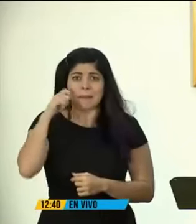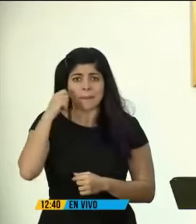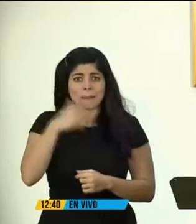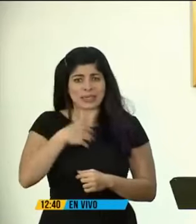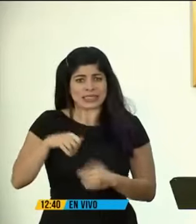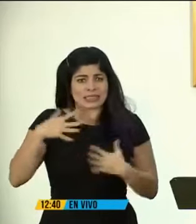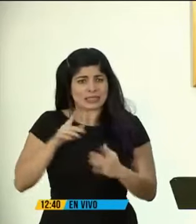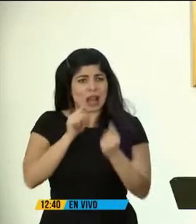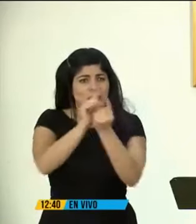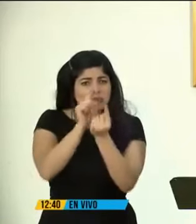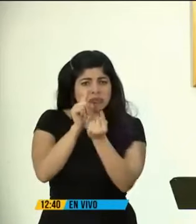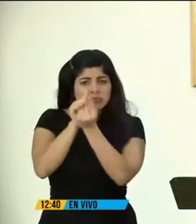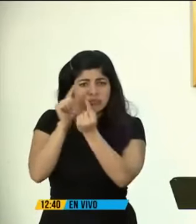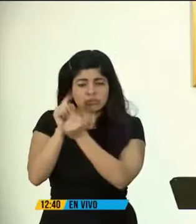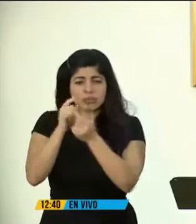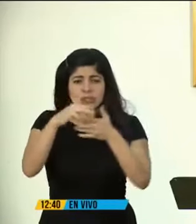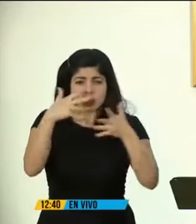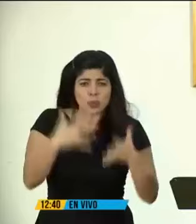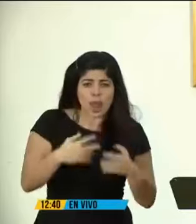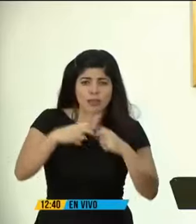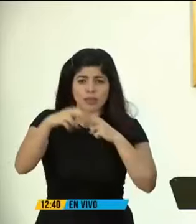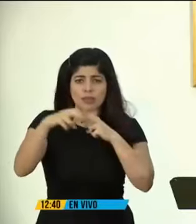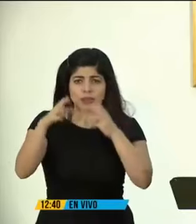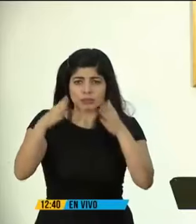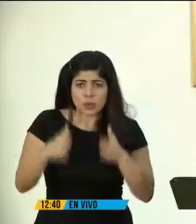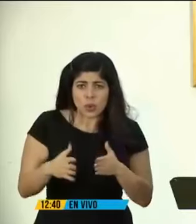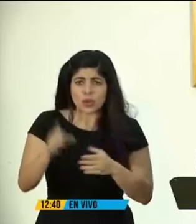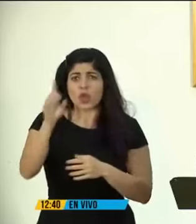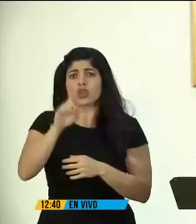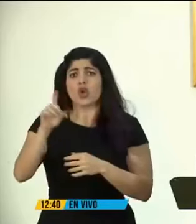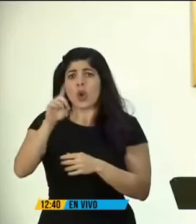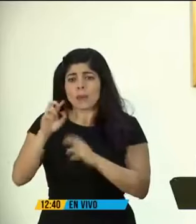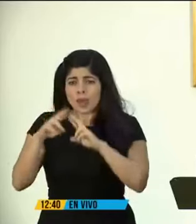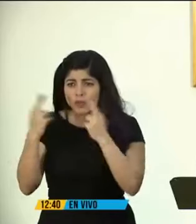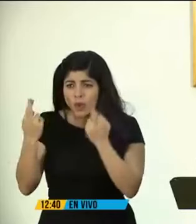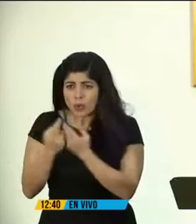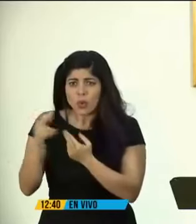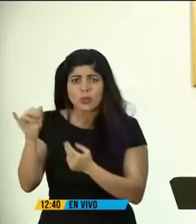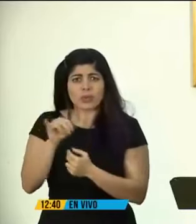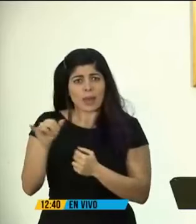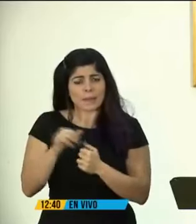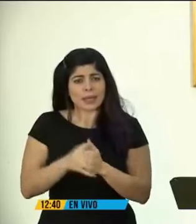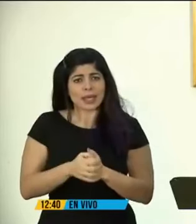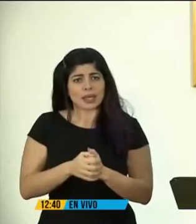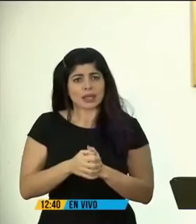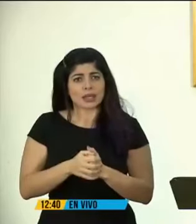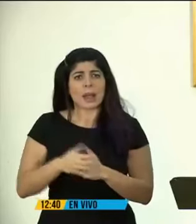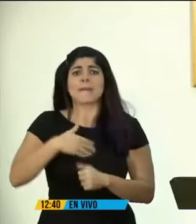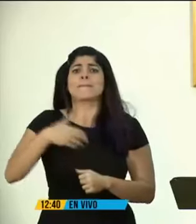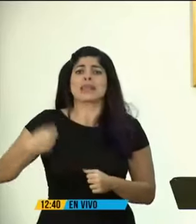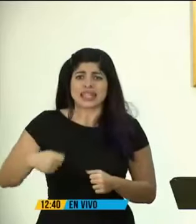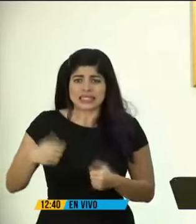con estudiantes, se ha reunido con el sector transportista. El día domingo se estuvo reuniendo también. El presidente ha estado y